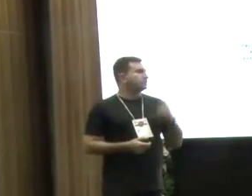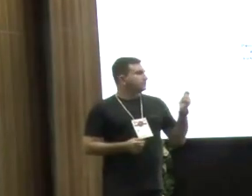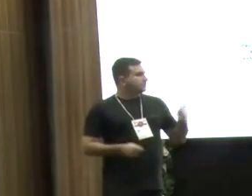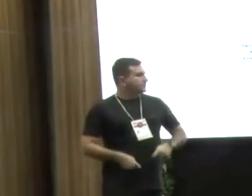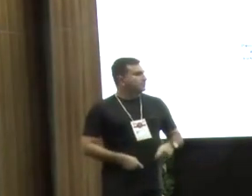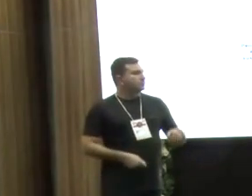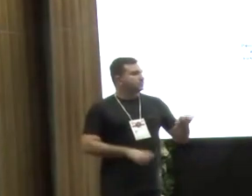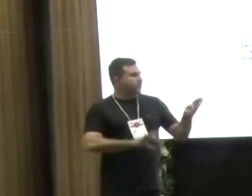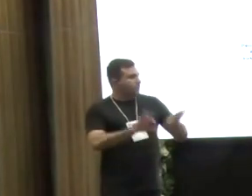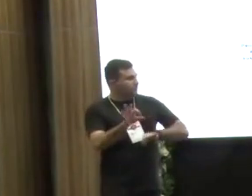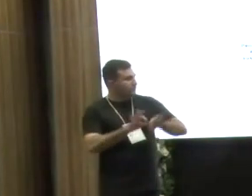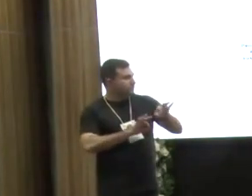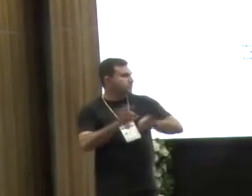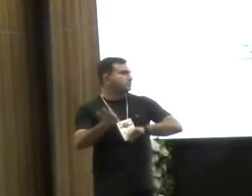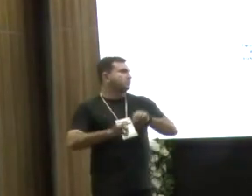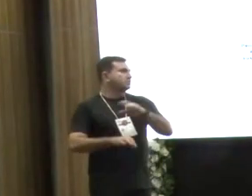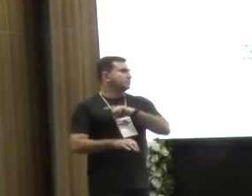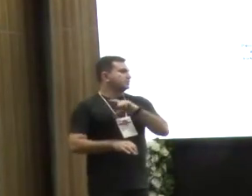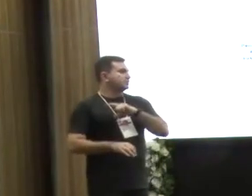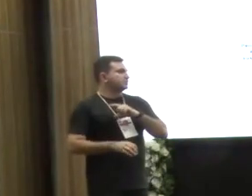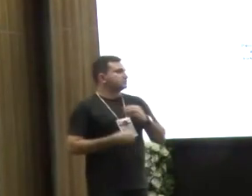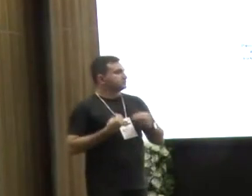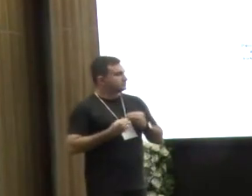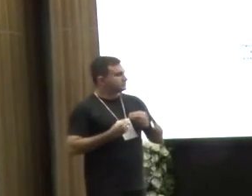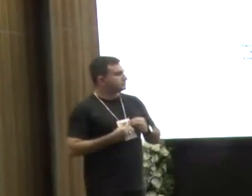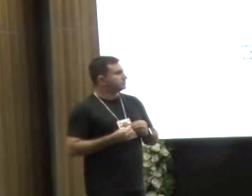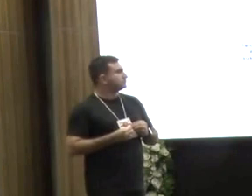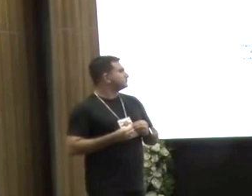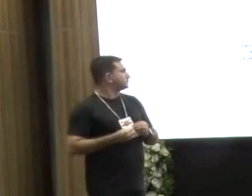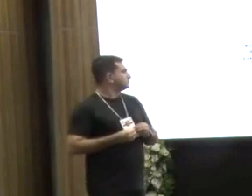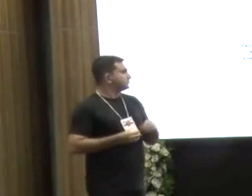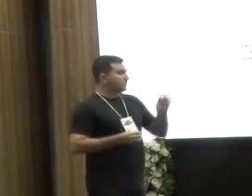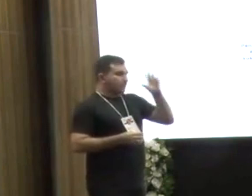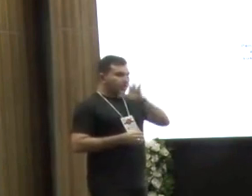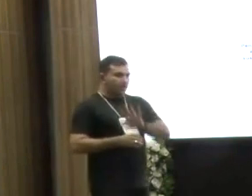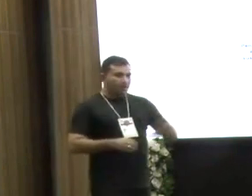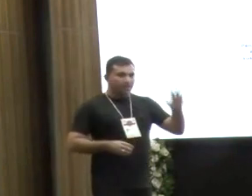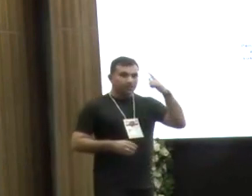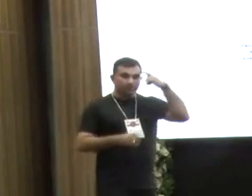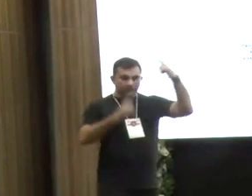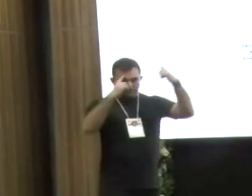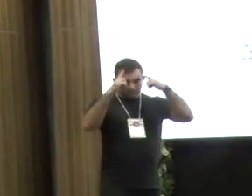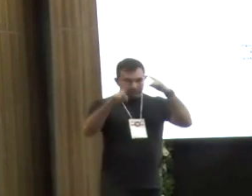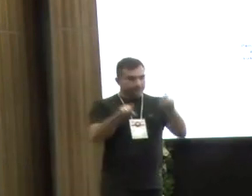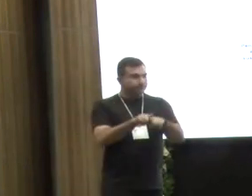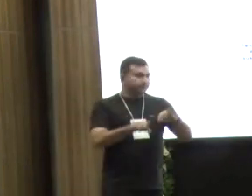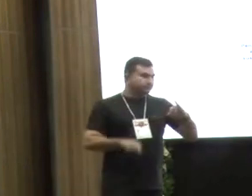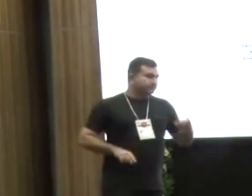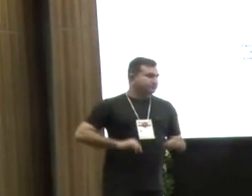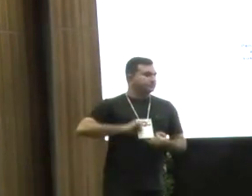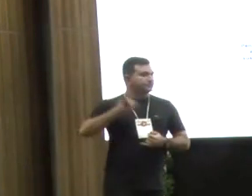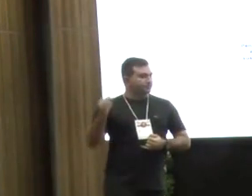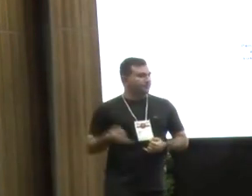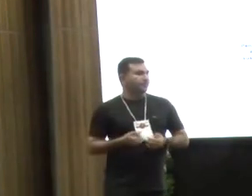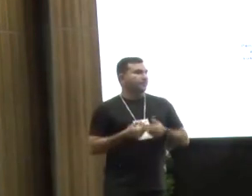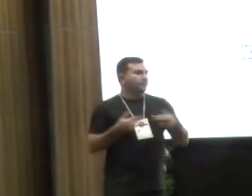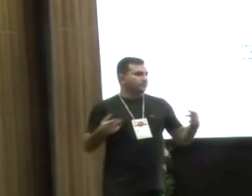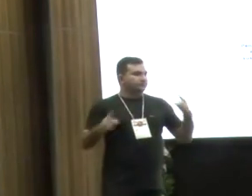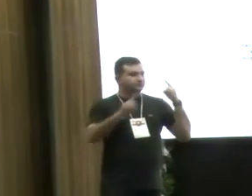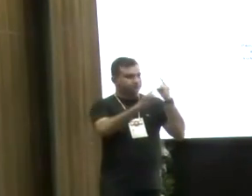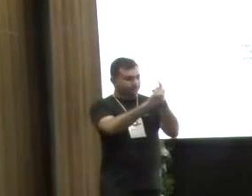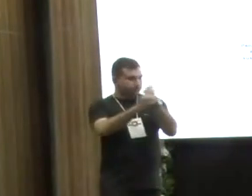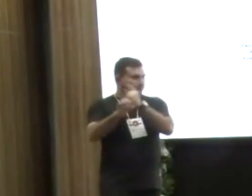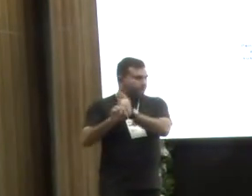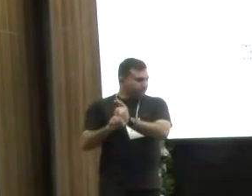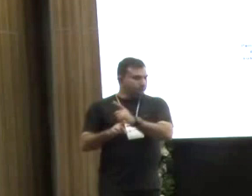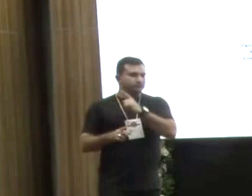estão organizadas dentro do campo das ideias e oportunidades, como identificação